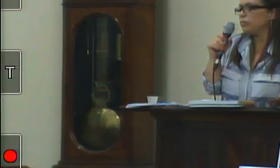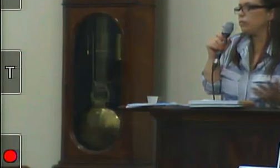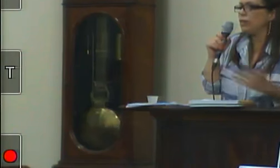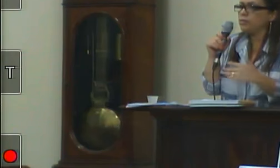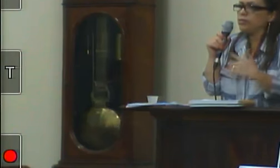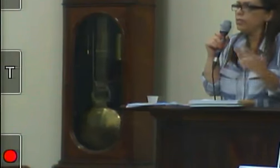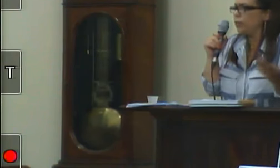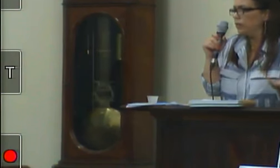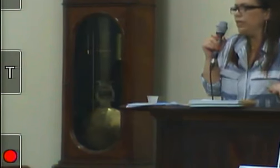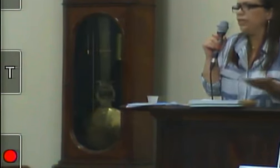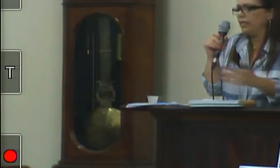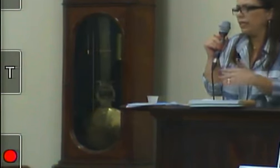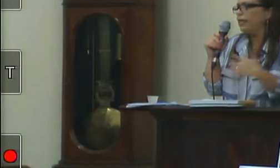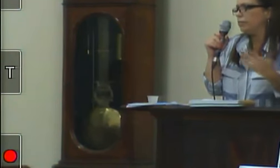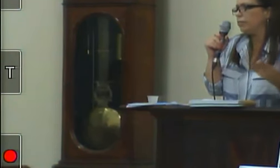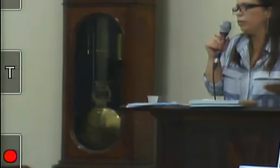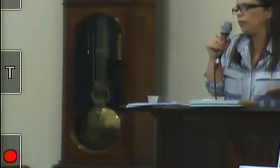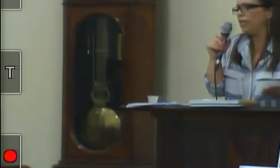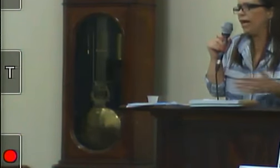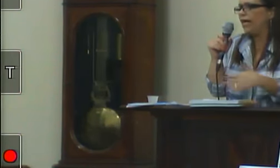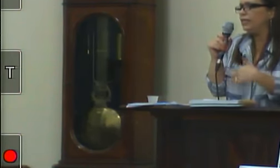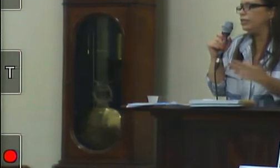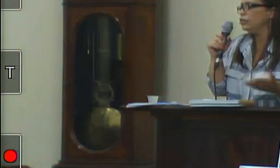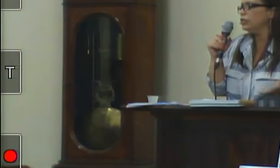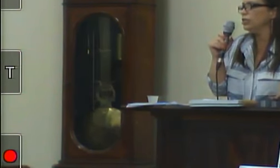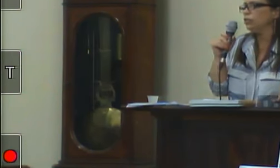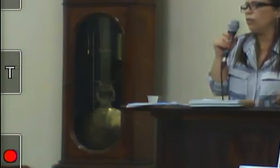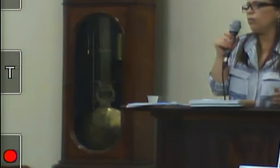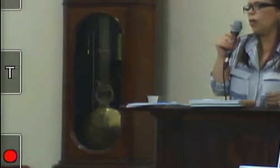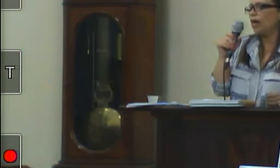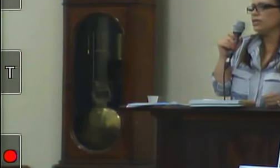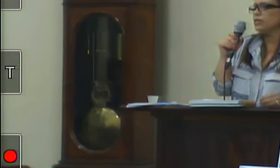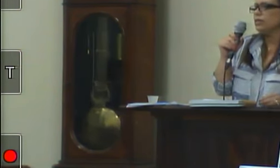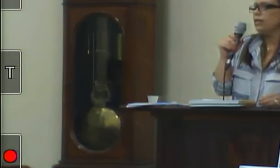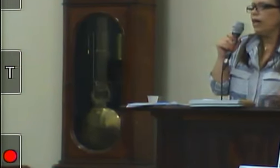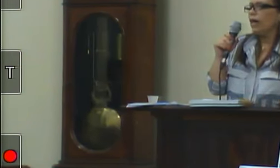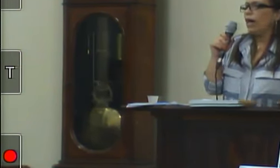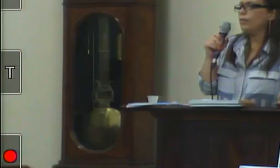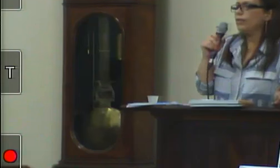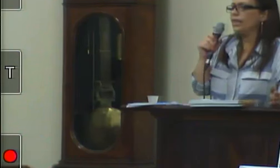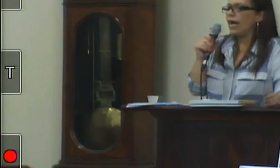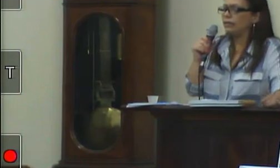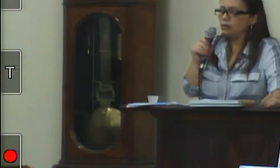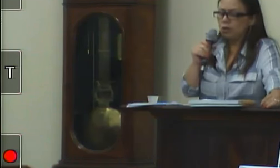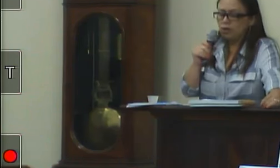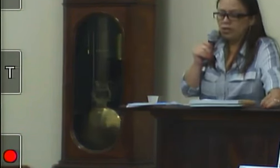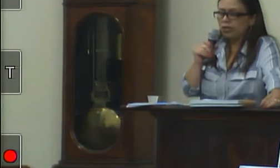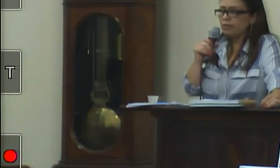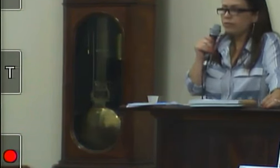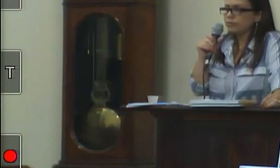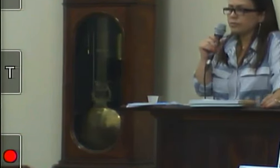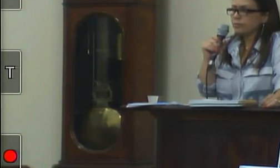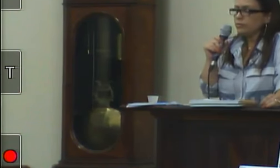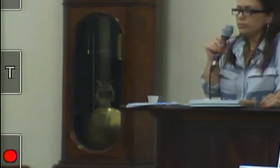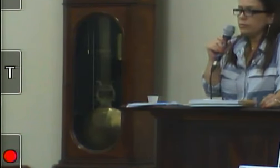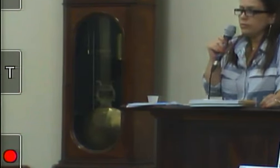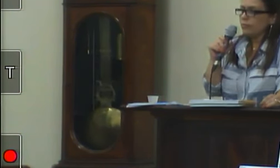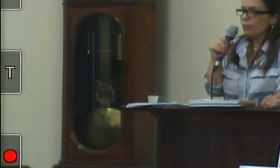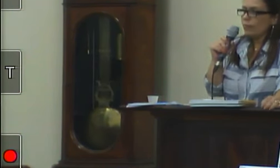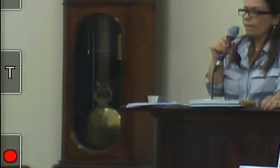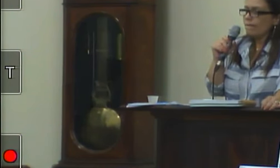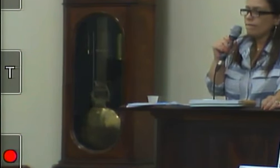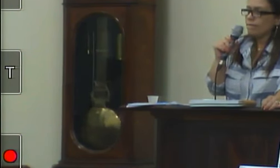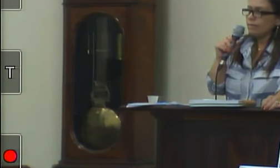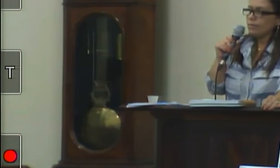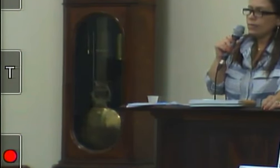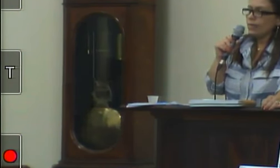reflete problemas de embolia, né, pulmonar, trombose. Eu tenho avaliado várias receitas de cirurgia